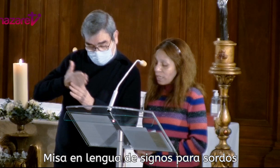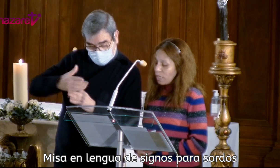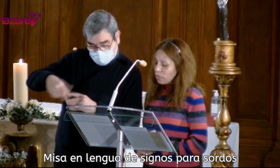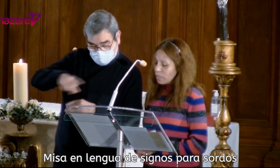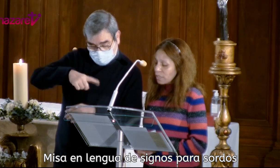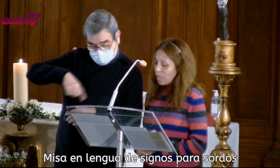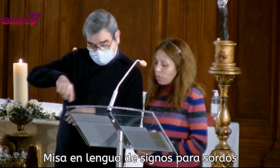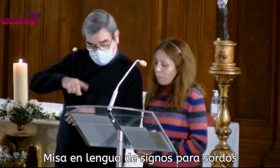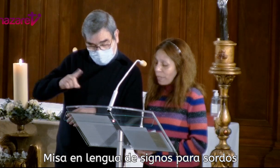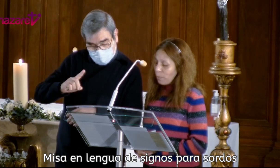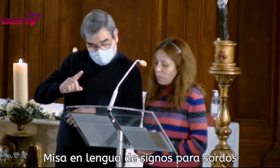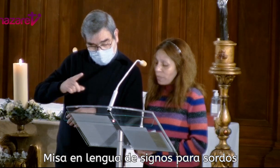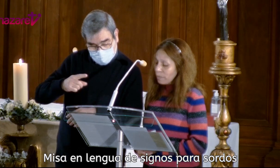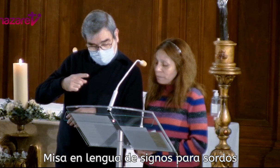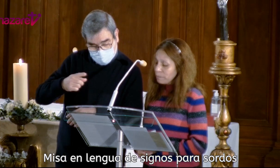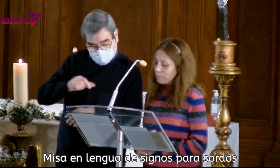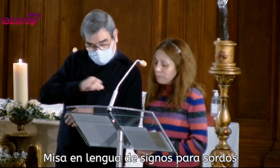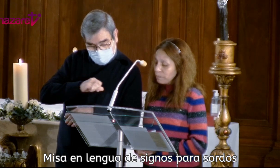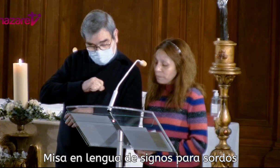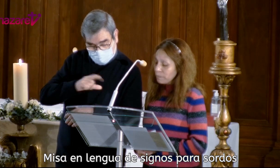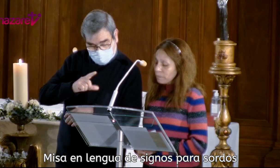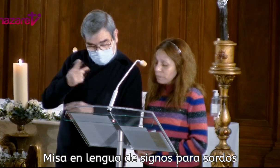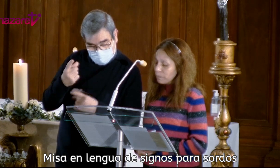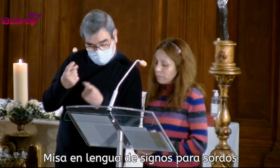lo necesario para vivir.